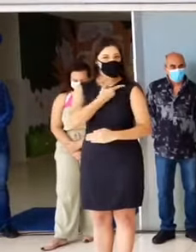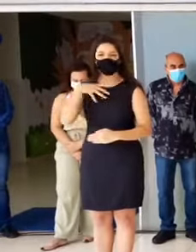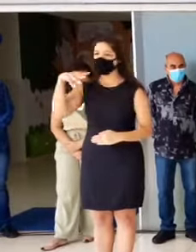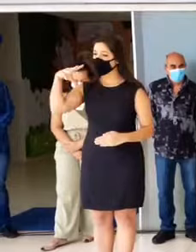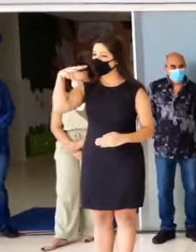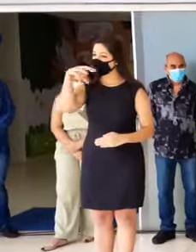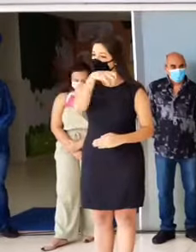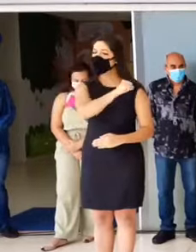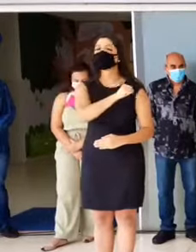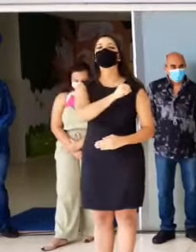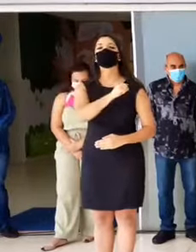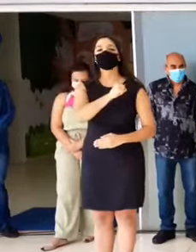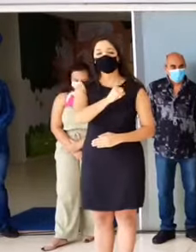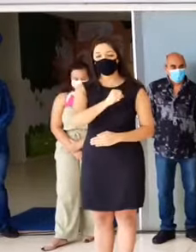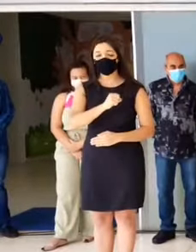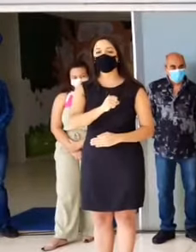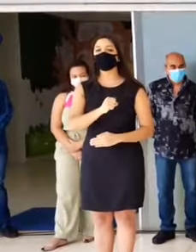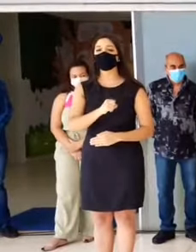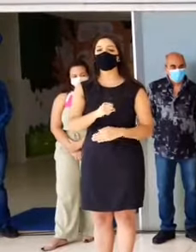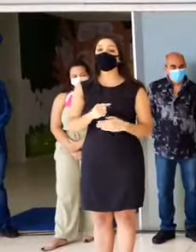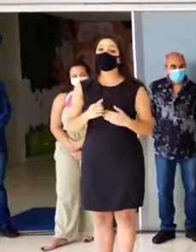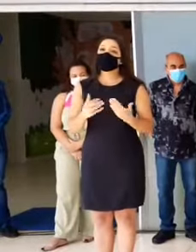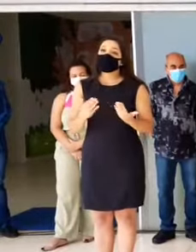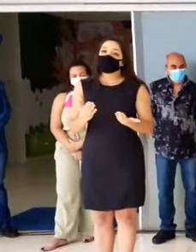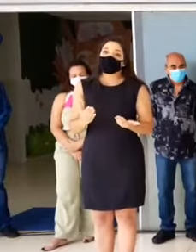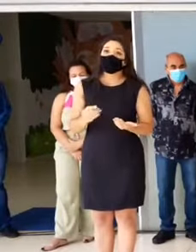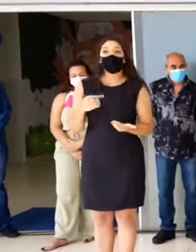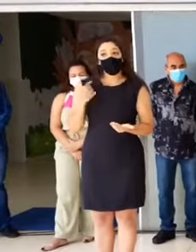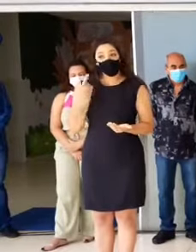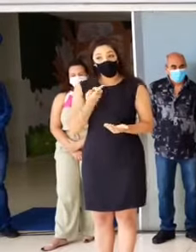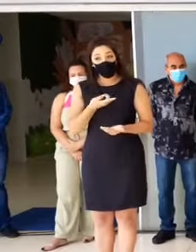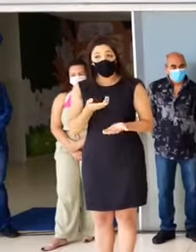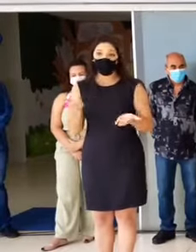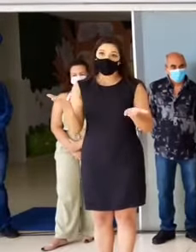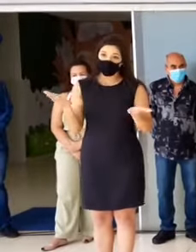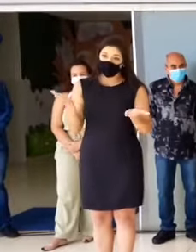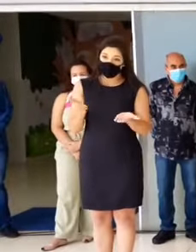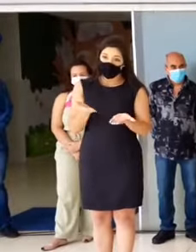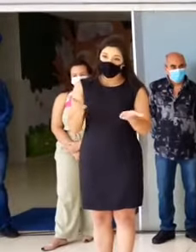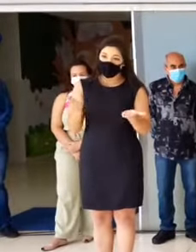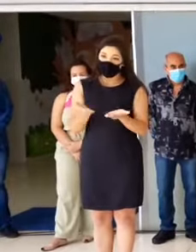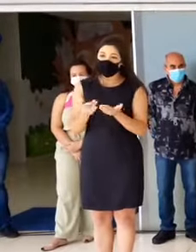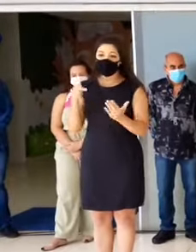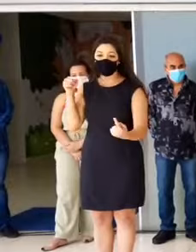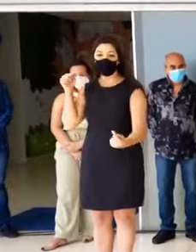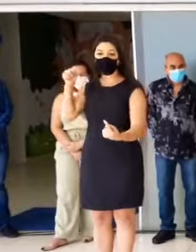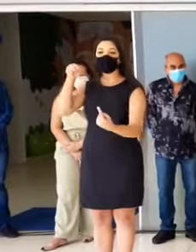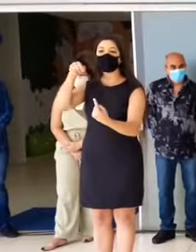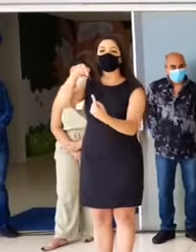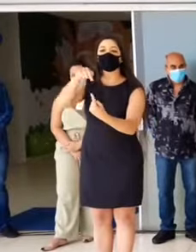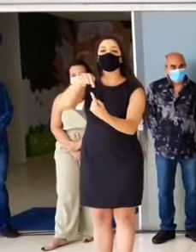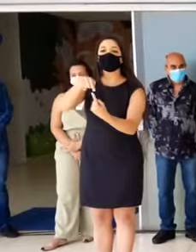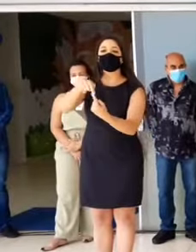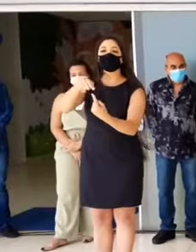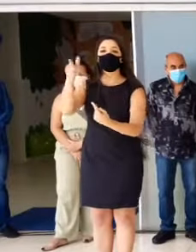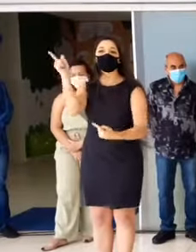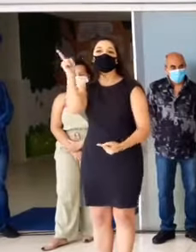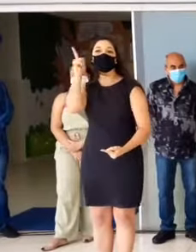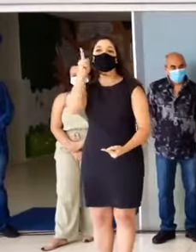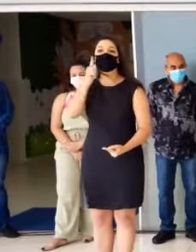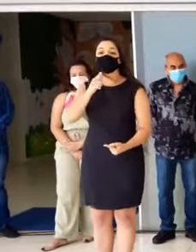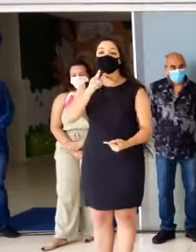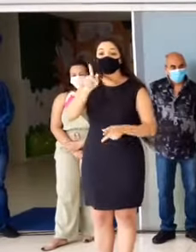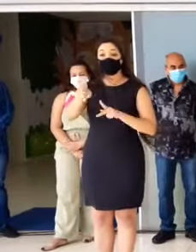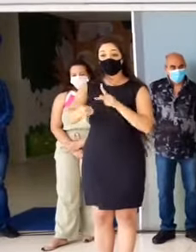resposta rápida e, com isso, nós hoje estamos atingindo o objetivo. Ganha a